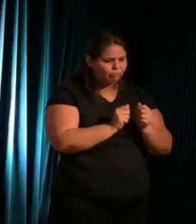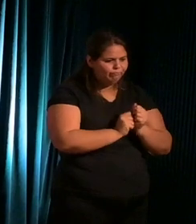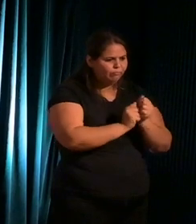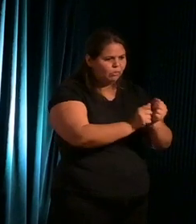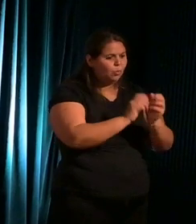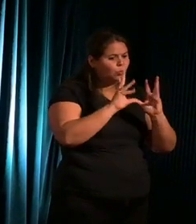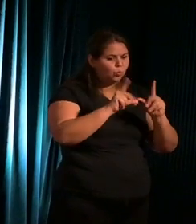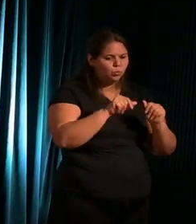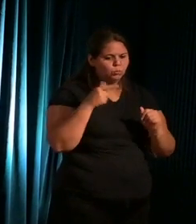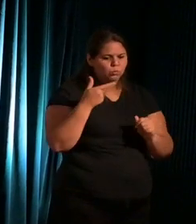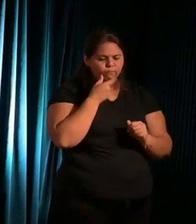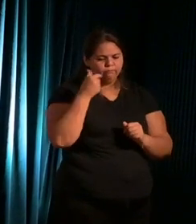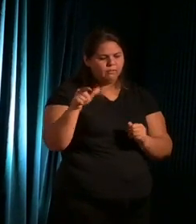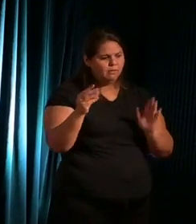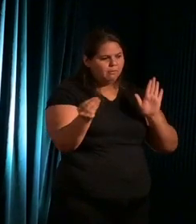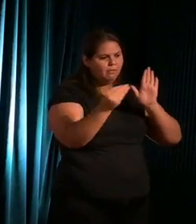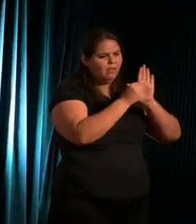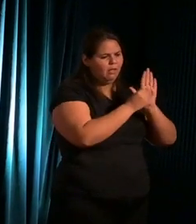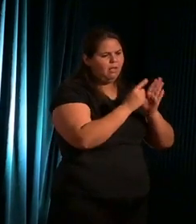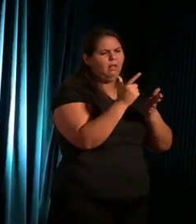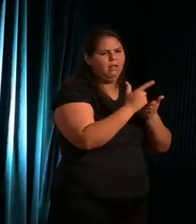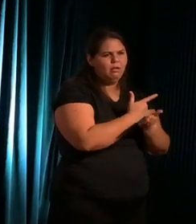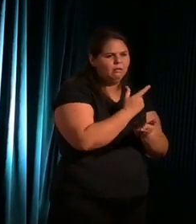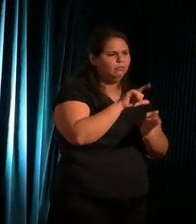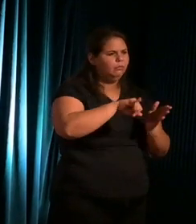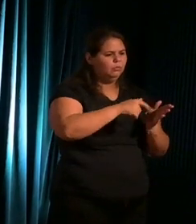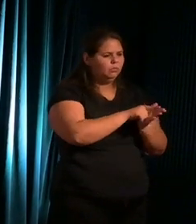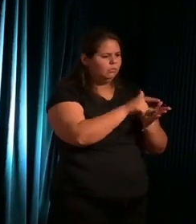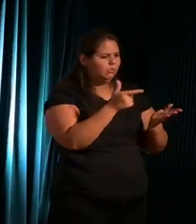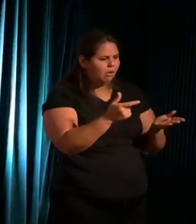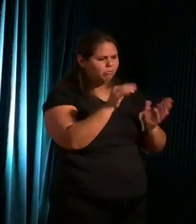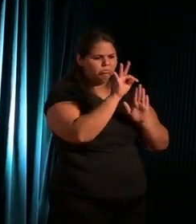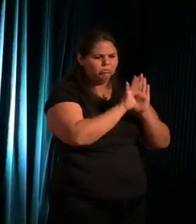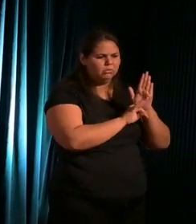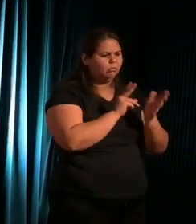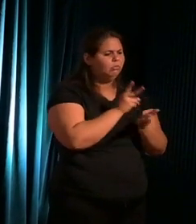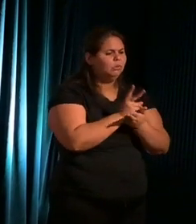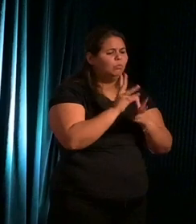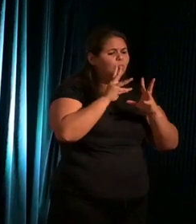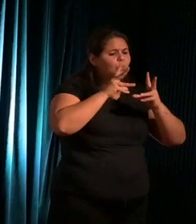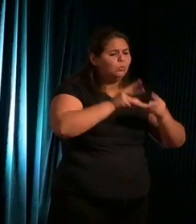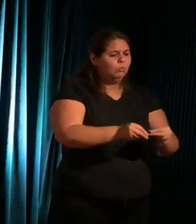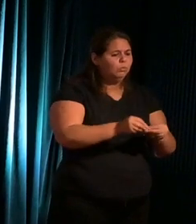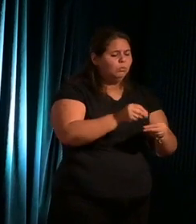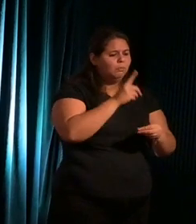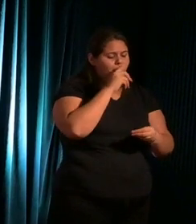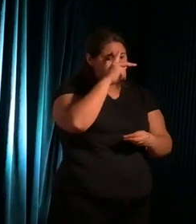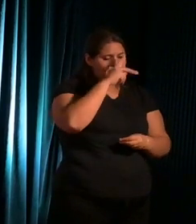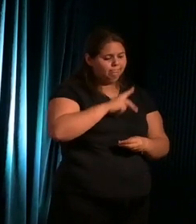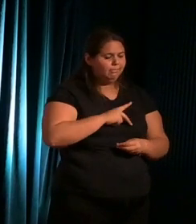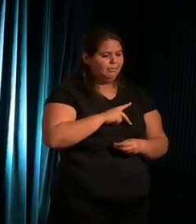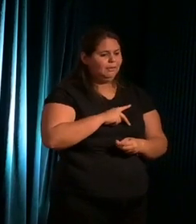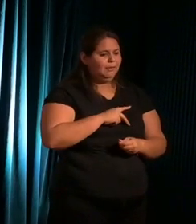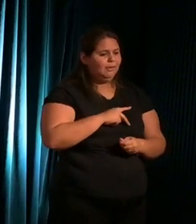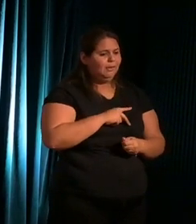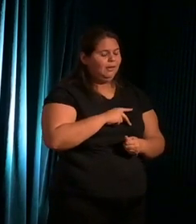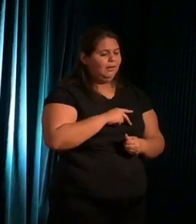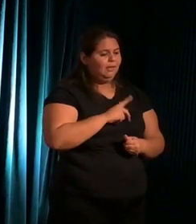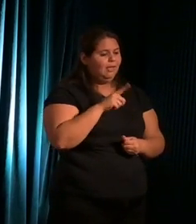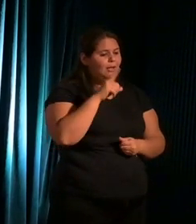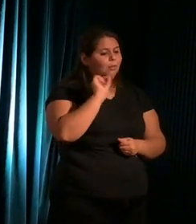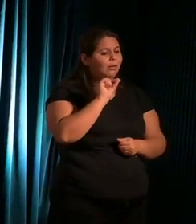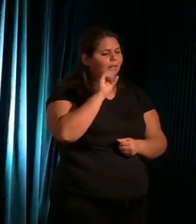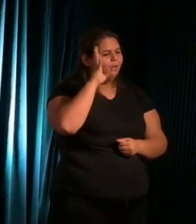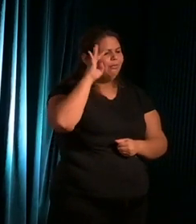as suas publicações, né, inclusive no catálogo dessa exposição, né, seus textos pessoais, sua reflexão, e, na